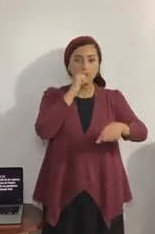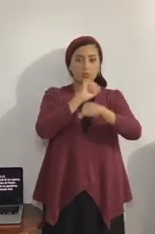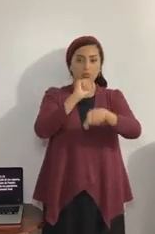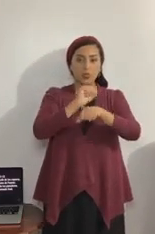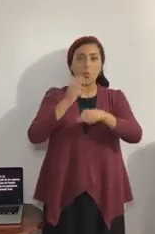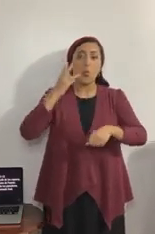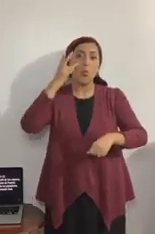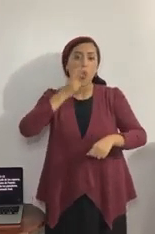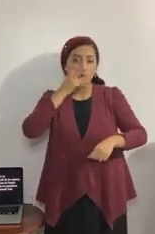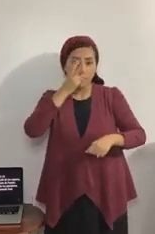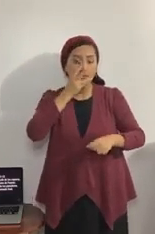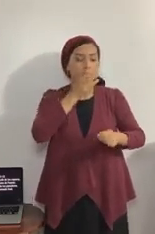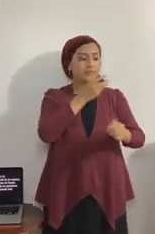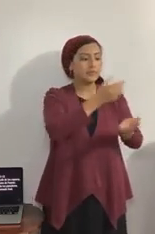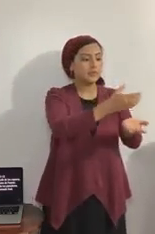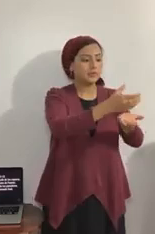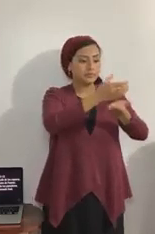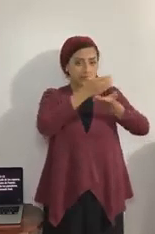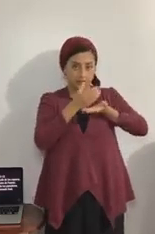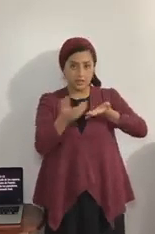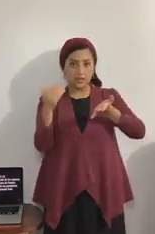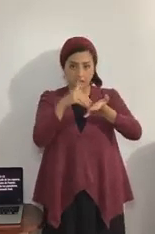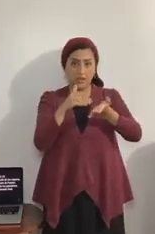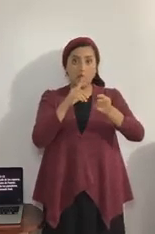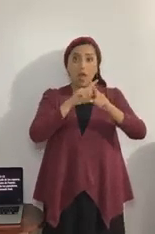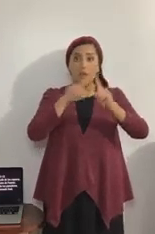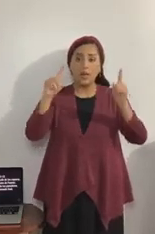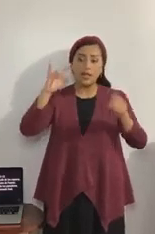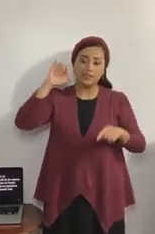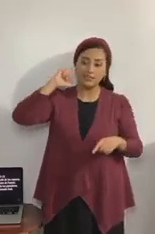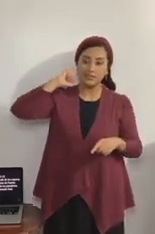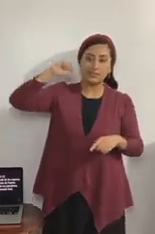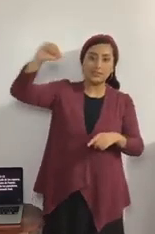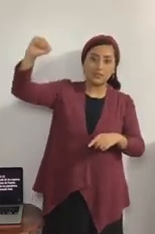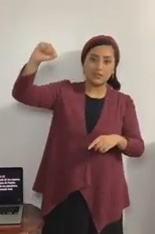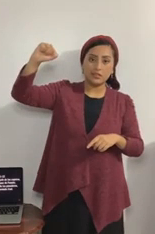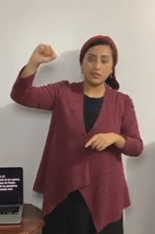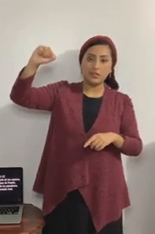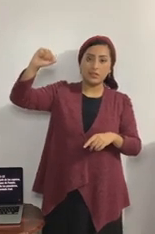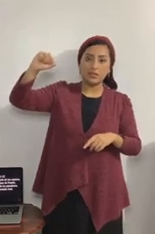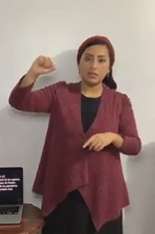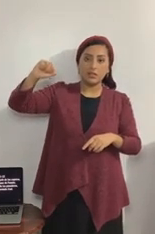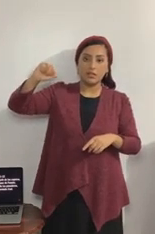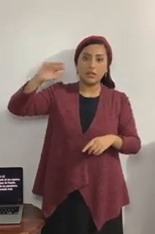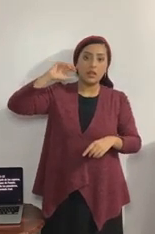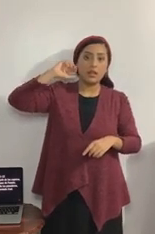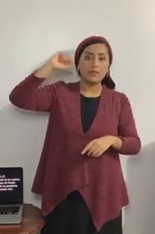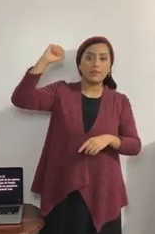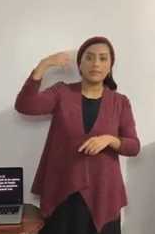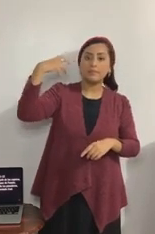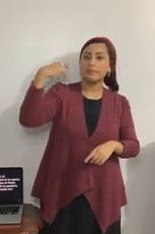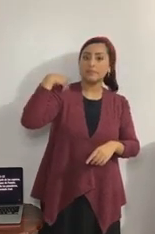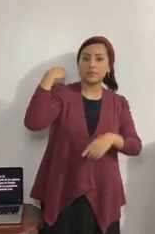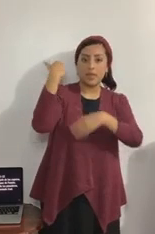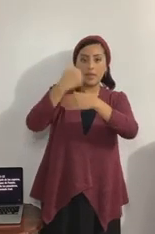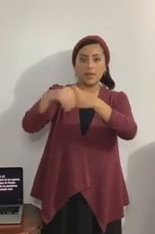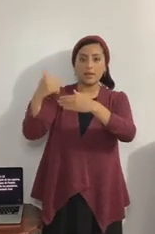dio la copa en mano de Faraón. Mas hizo ahorcar, ahí está, al jefe de los panaderos, como lo había interpretado